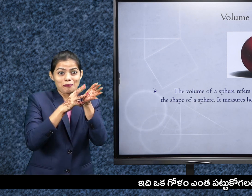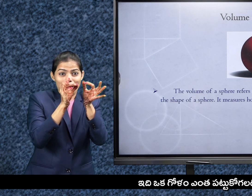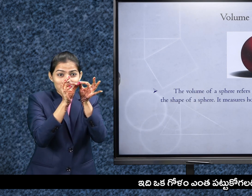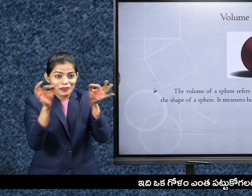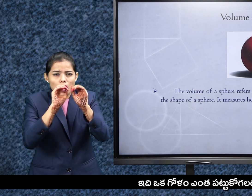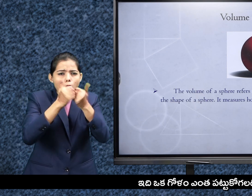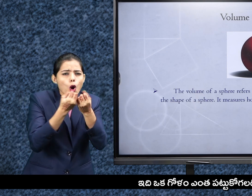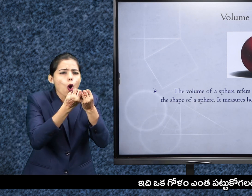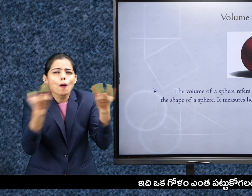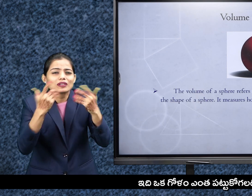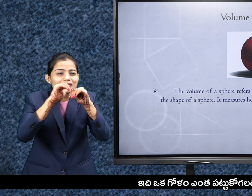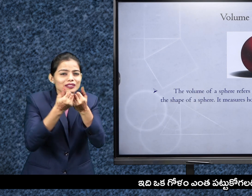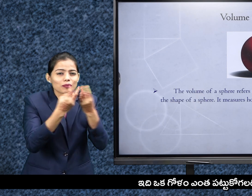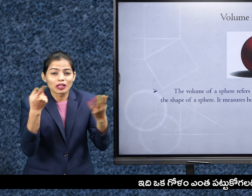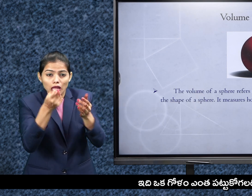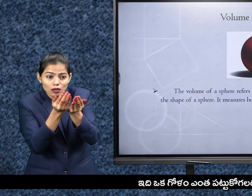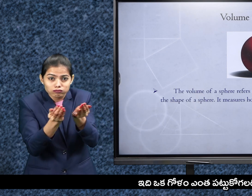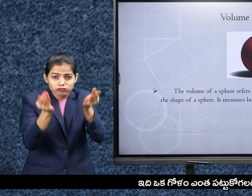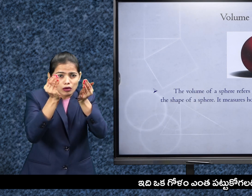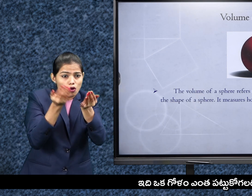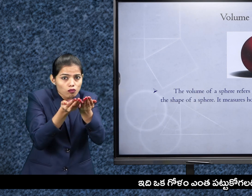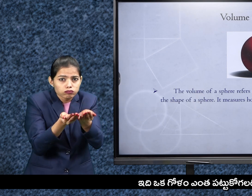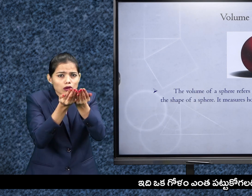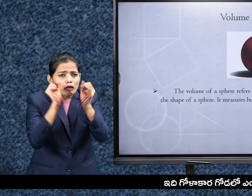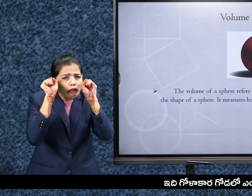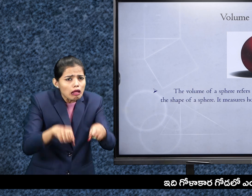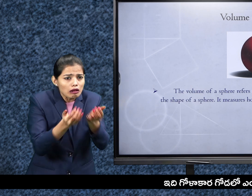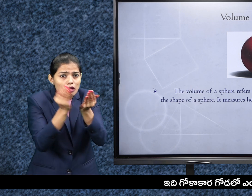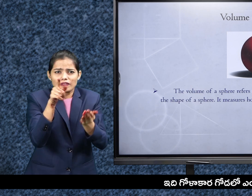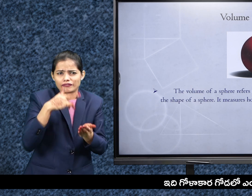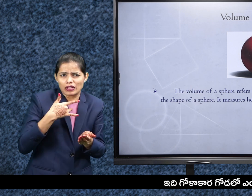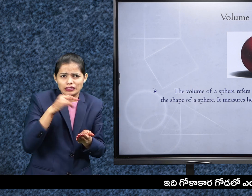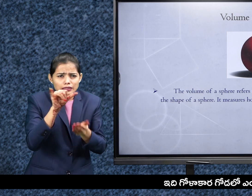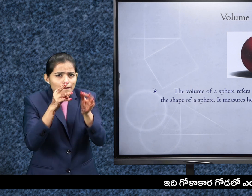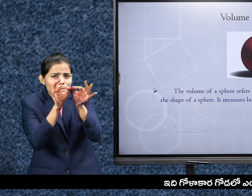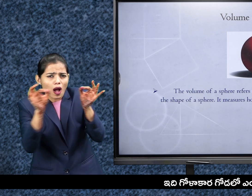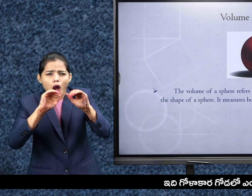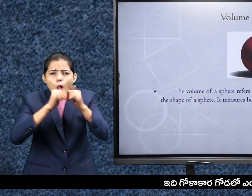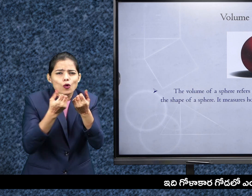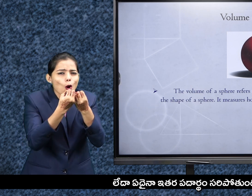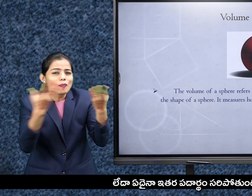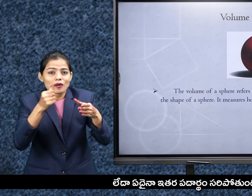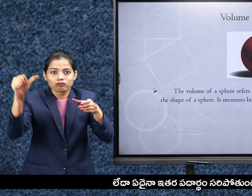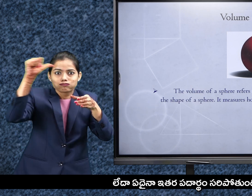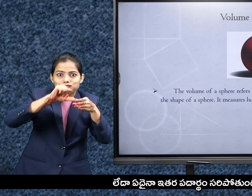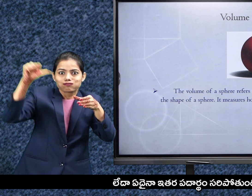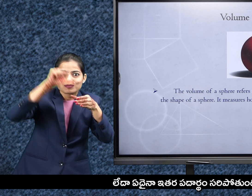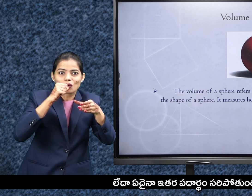ఇది ఒక గోళం ఎంత పట్టుకోగలదో కొలుస్తుంది. ఇది గోళాకార గోడలో ఎంత నీరు లేదా ఏదైనా ఇతర